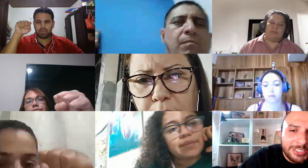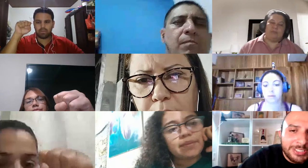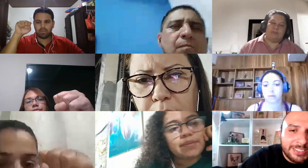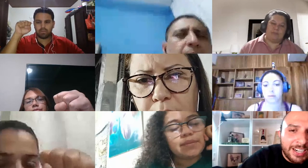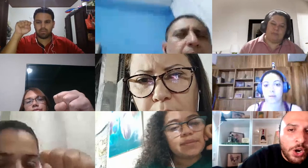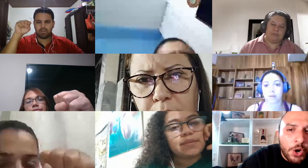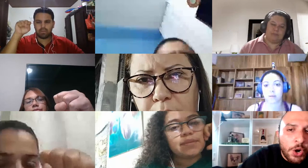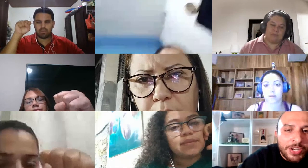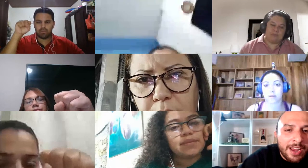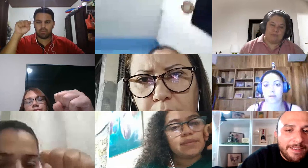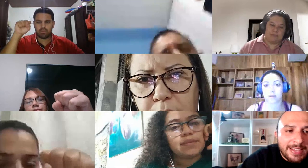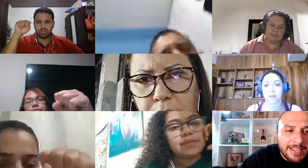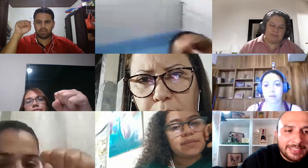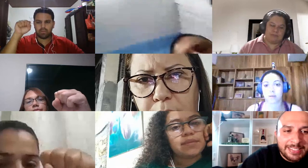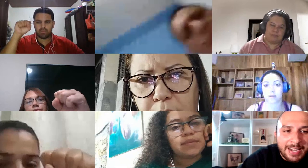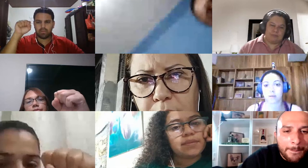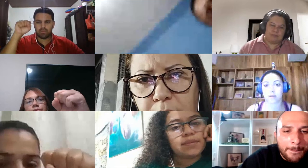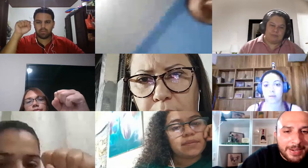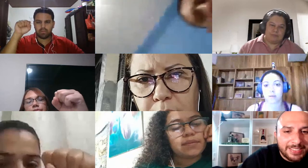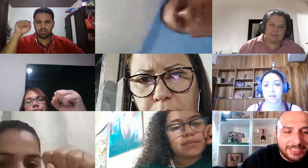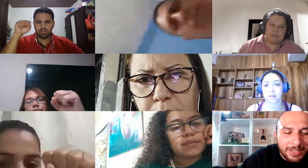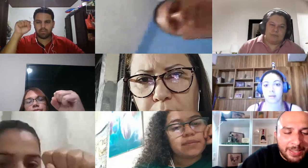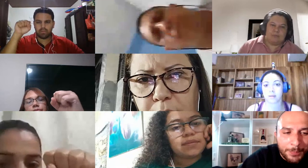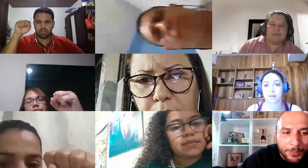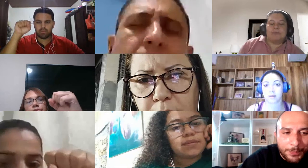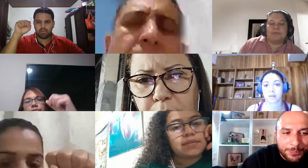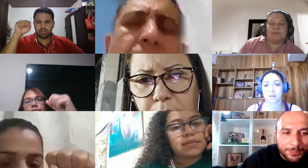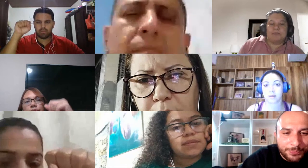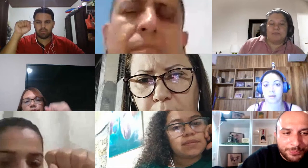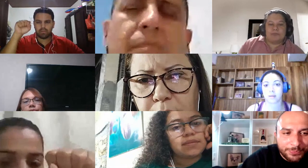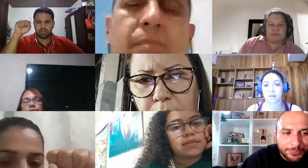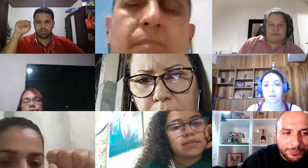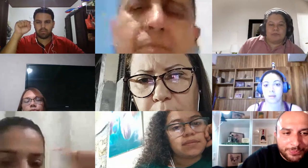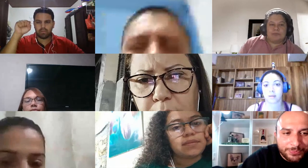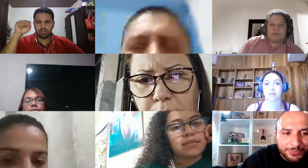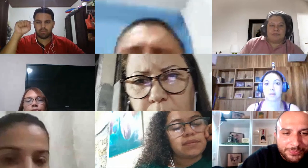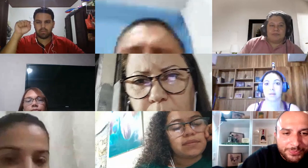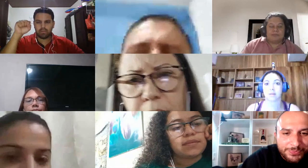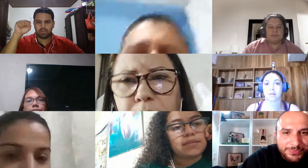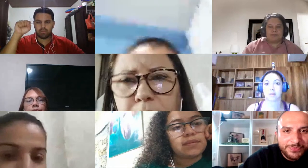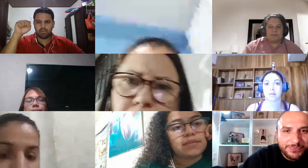Vamos a hacerlo otra vez desde el principio.